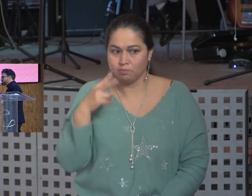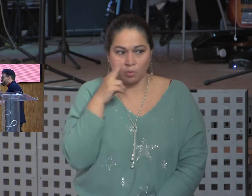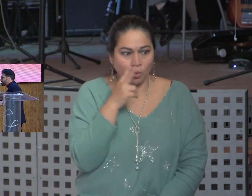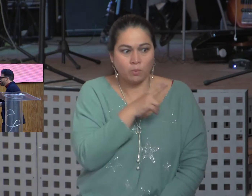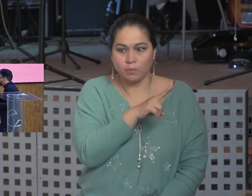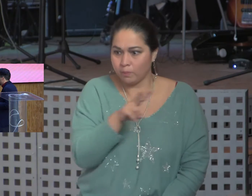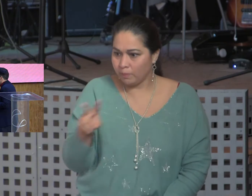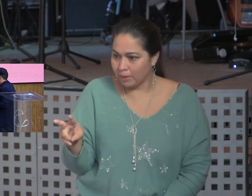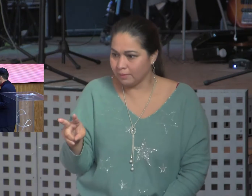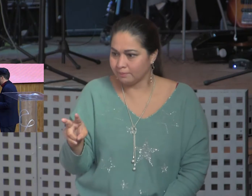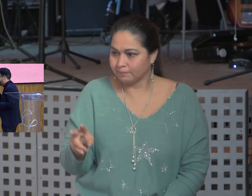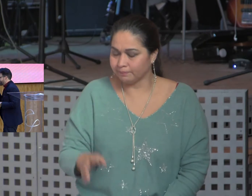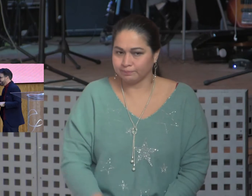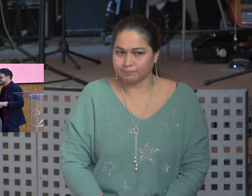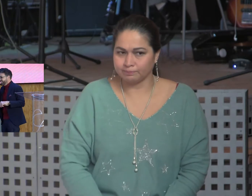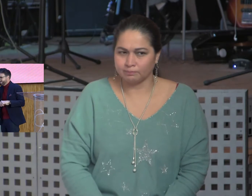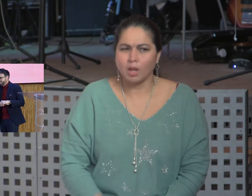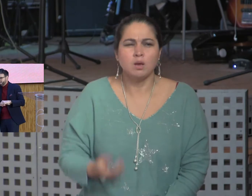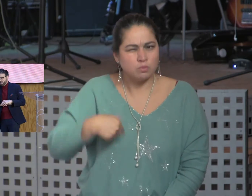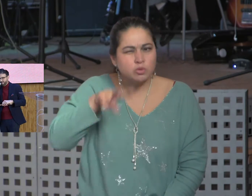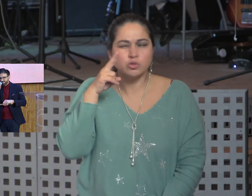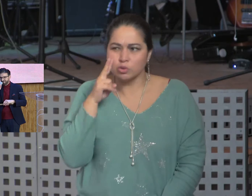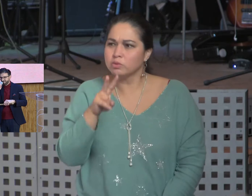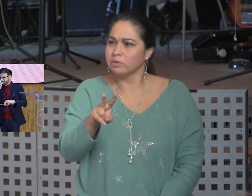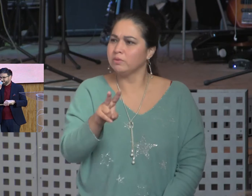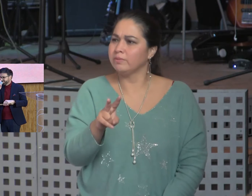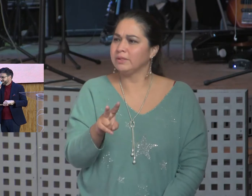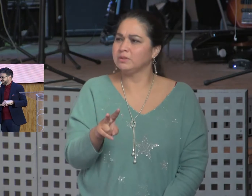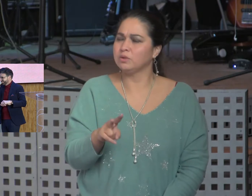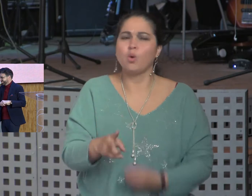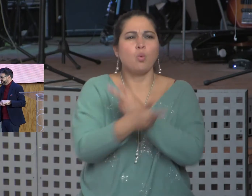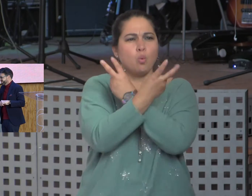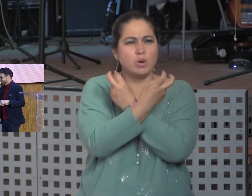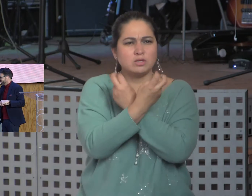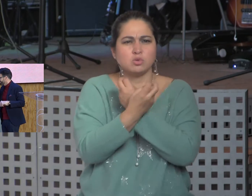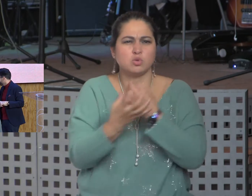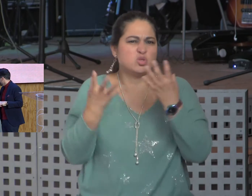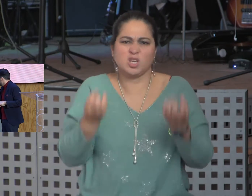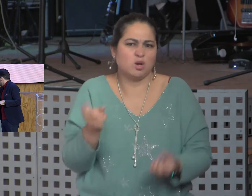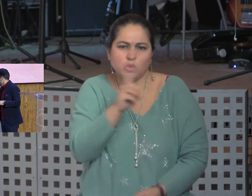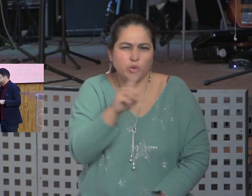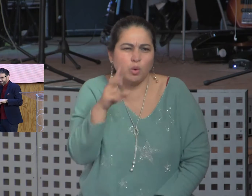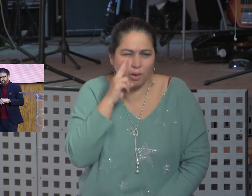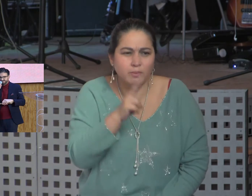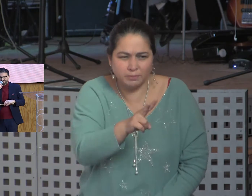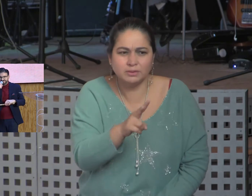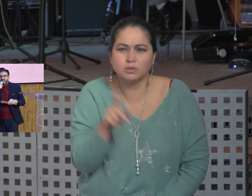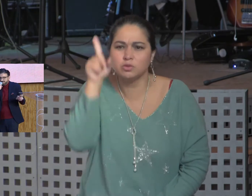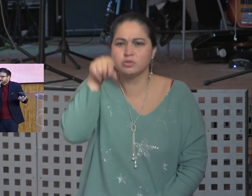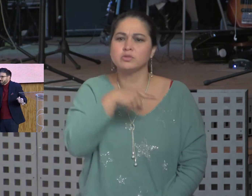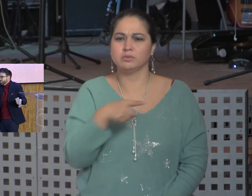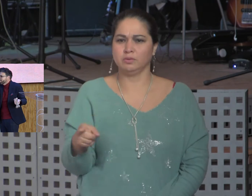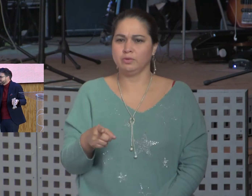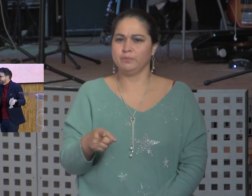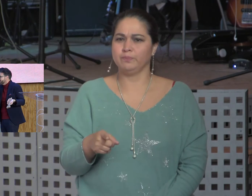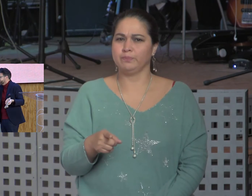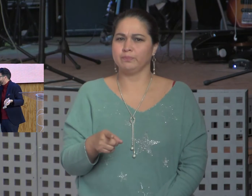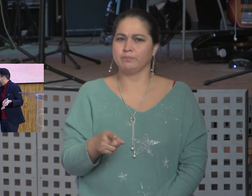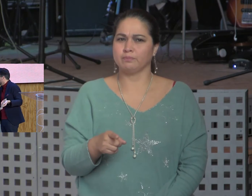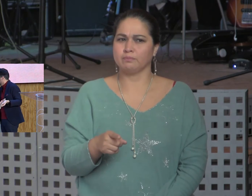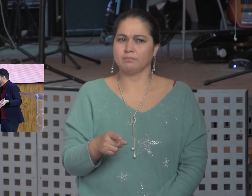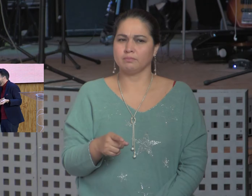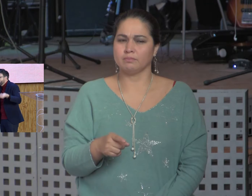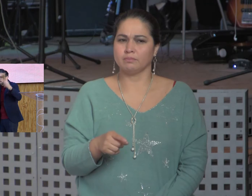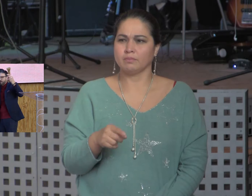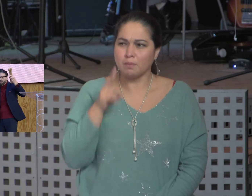¿Tú has visto algún hueso que no esté seco? ¿Has visto algún hueso que no